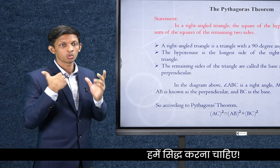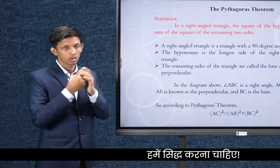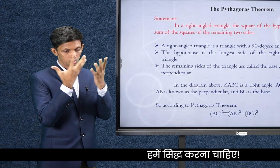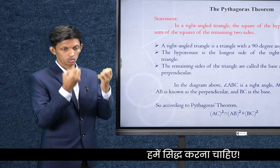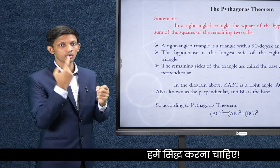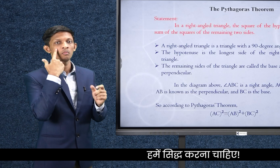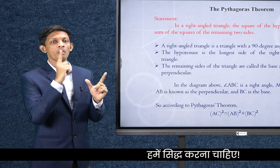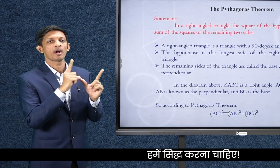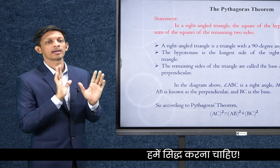सिद्धि करना चाहिए।